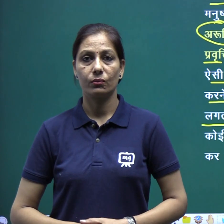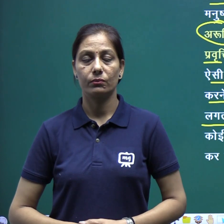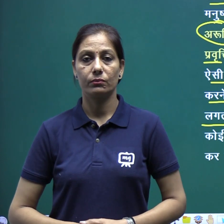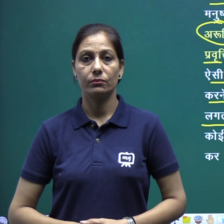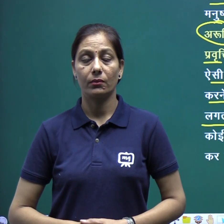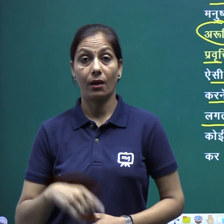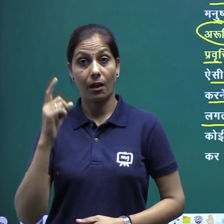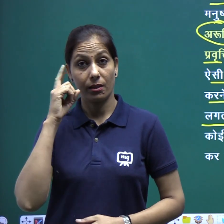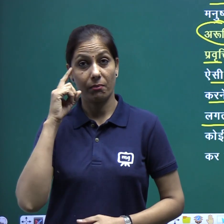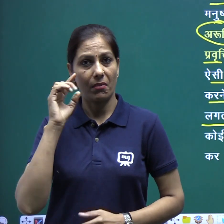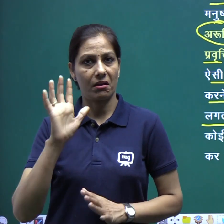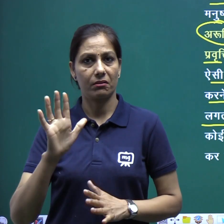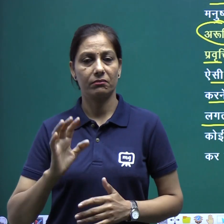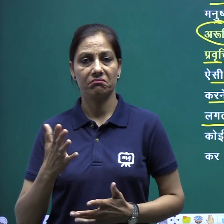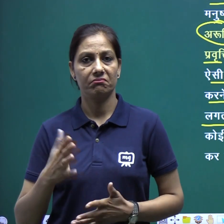न दिमाग,